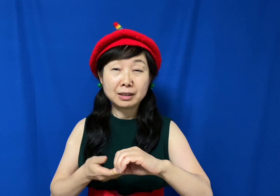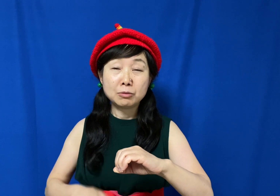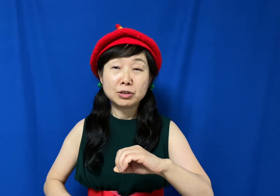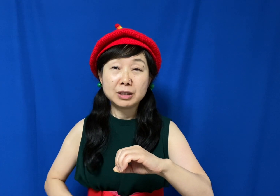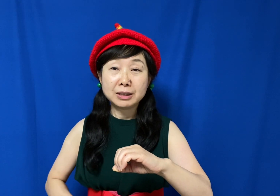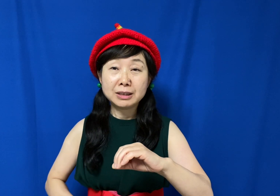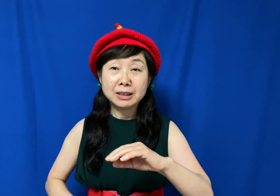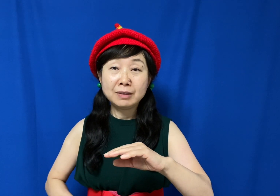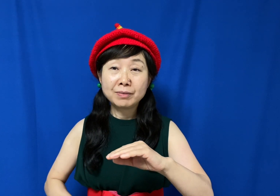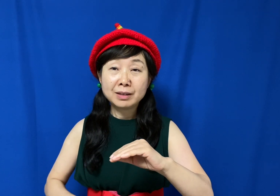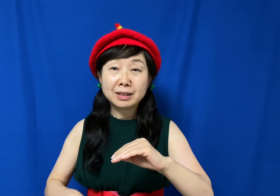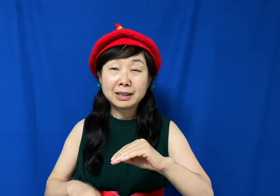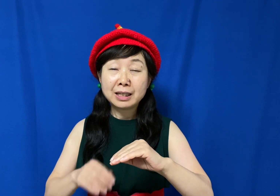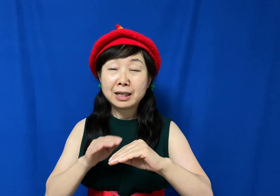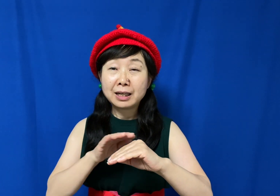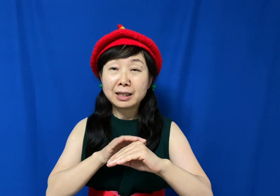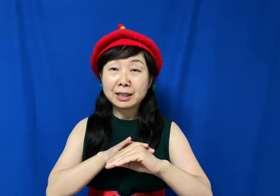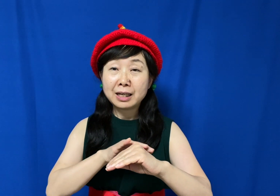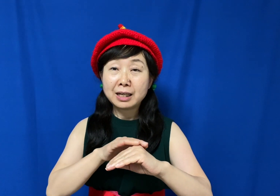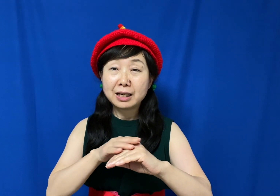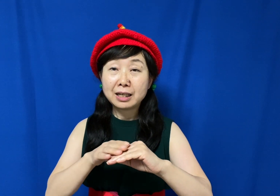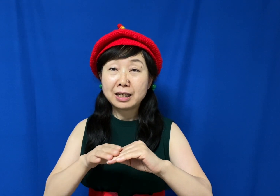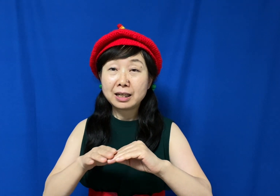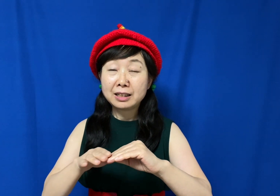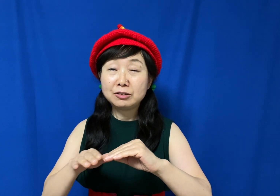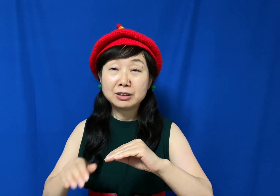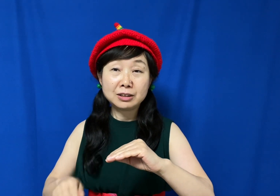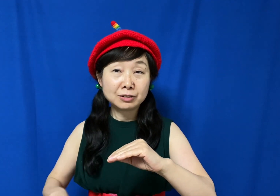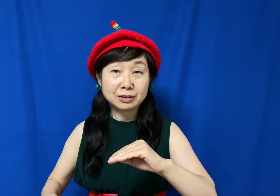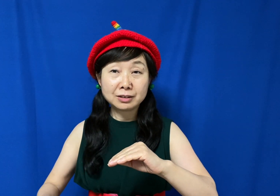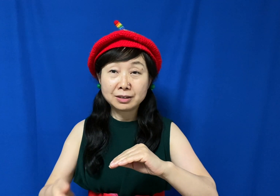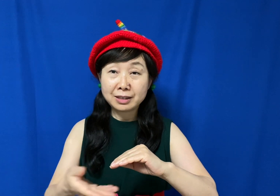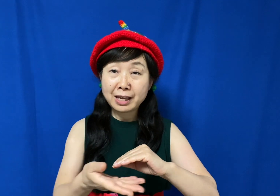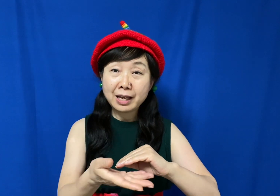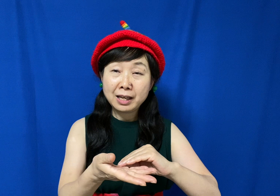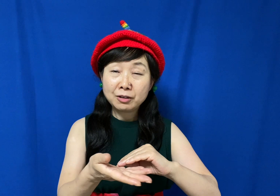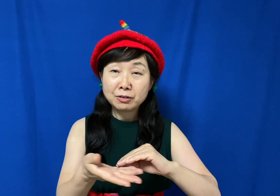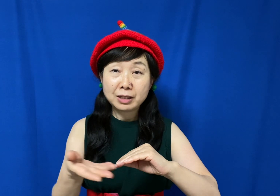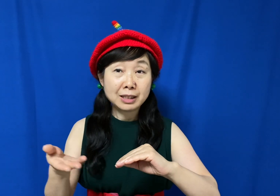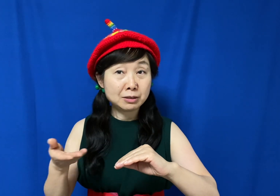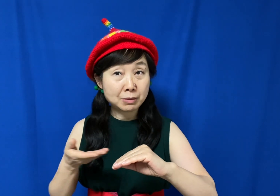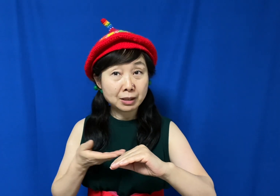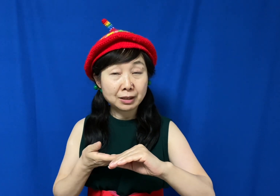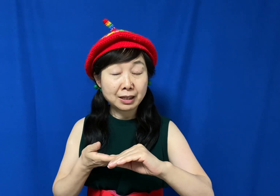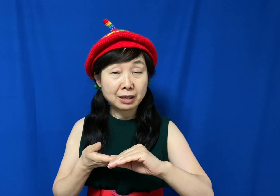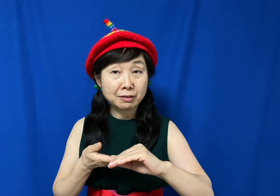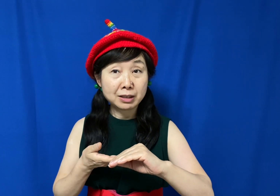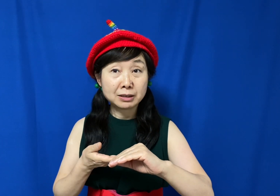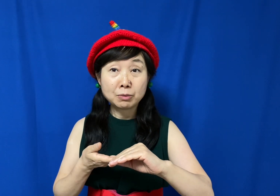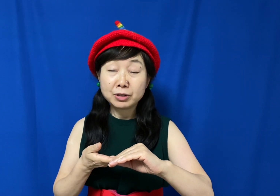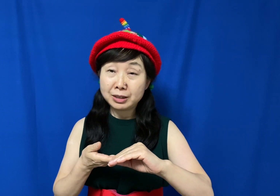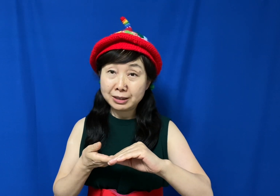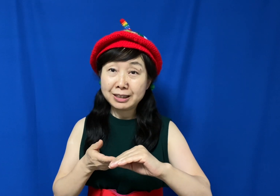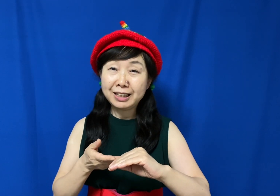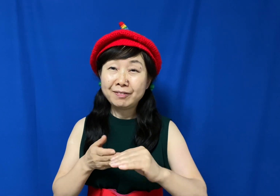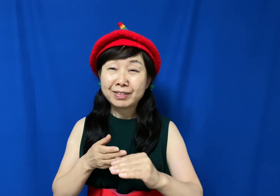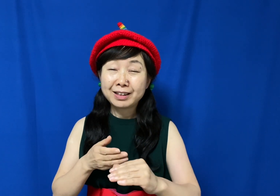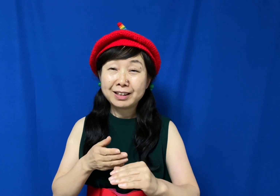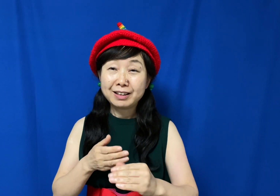もいいし、なだらかな陸地を作ってこれで島って表してもいいし、ど